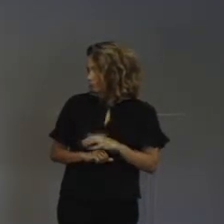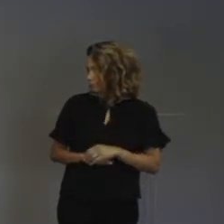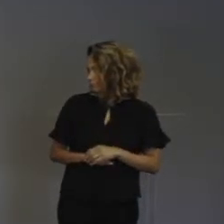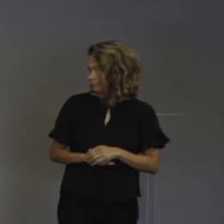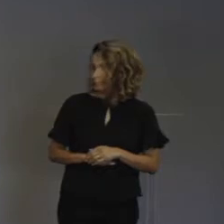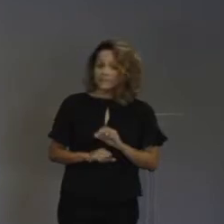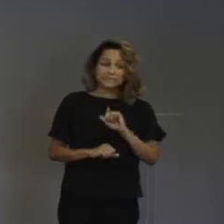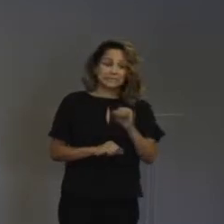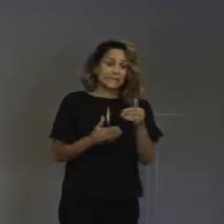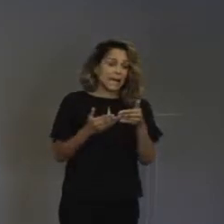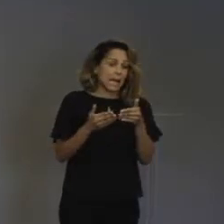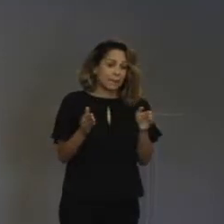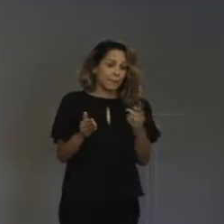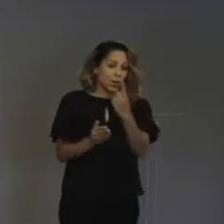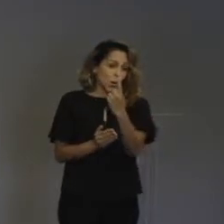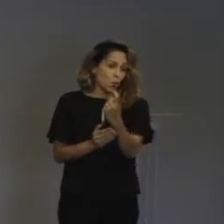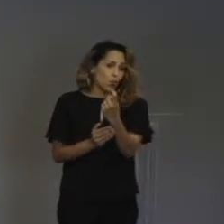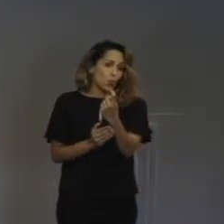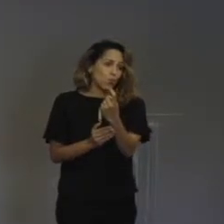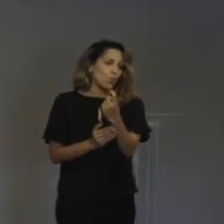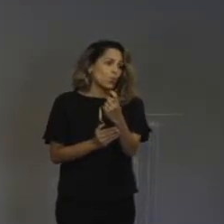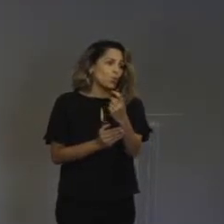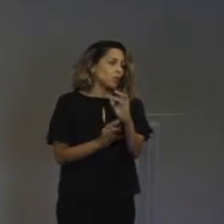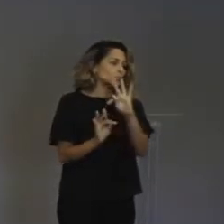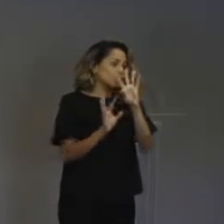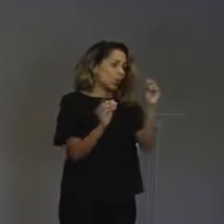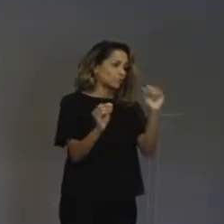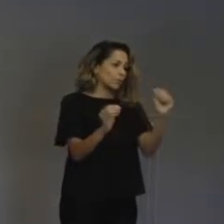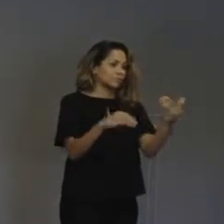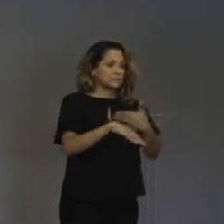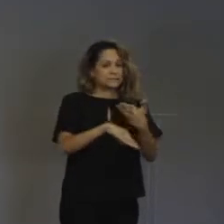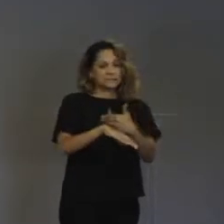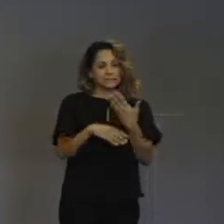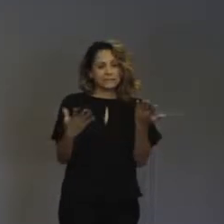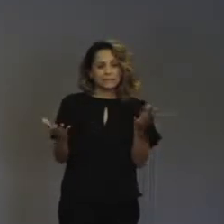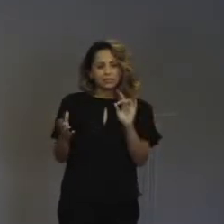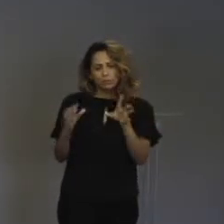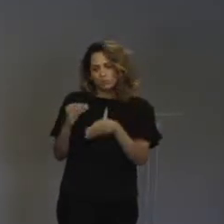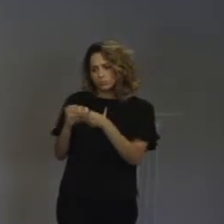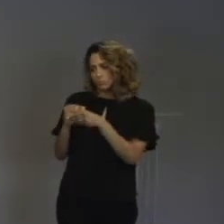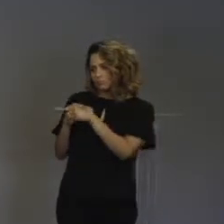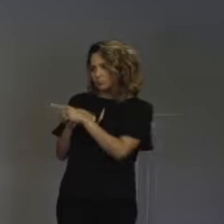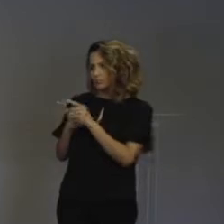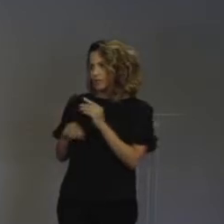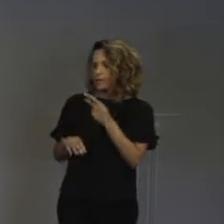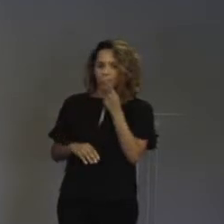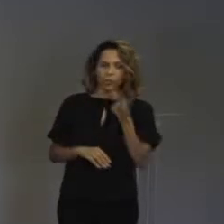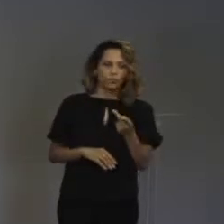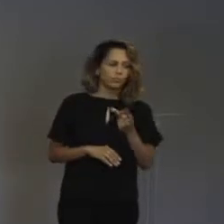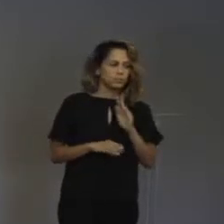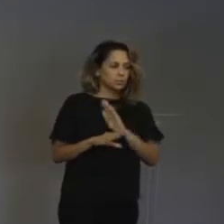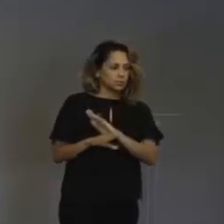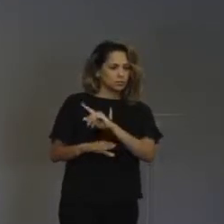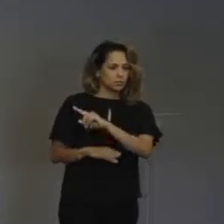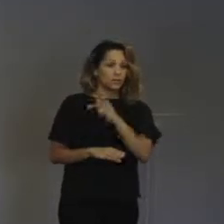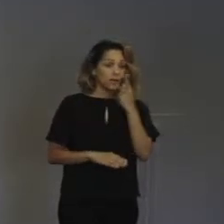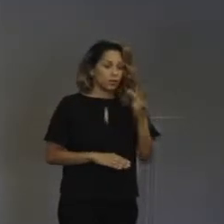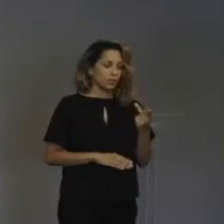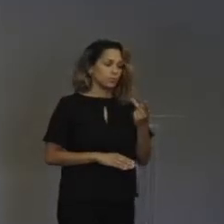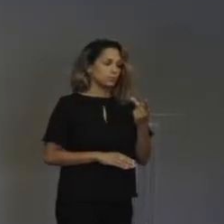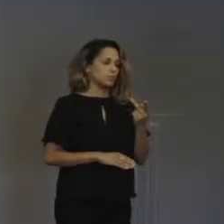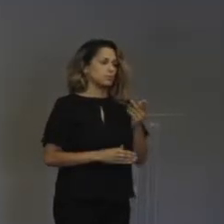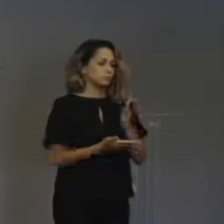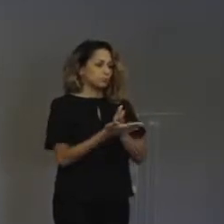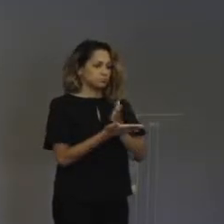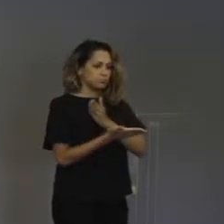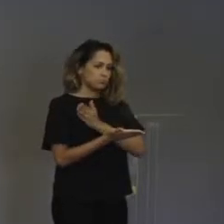se eu abrir, eu vou abrir para todo mundo. Eu não posso. Para colaborar com o que ela falou agora. É o seguinte, você falou de público e